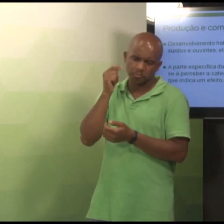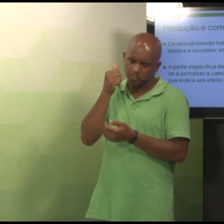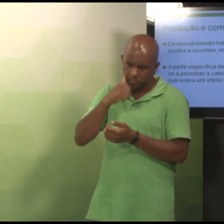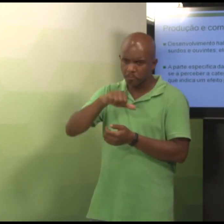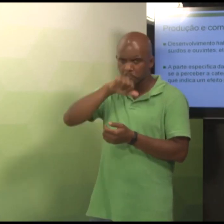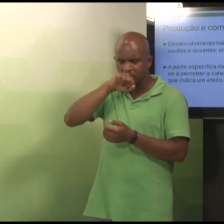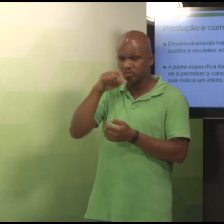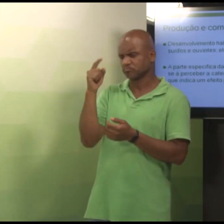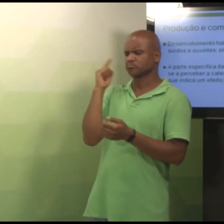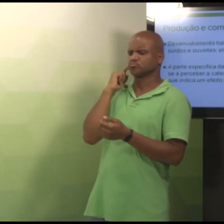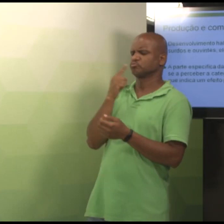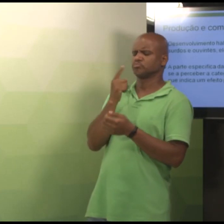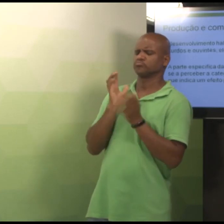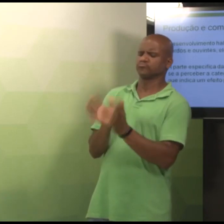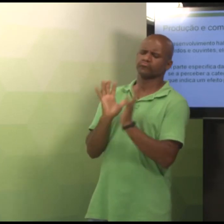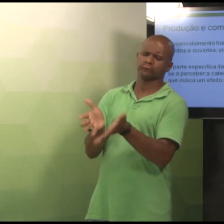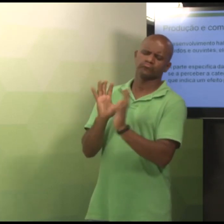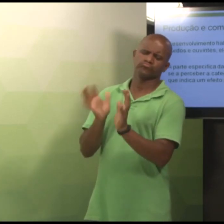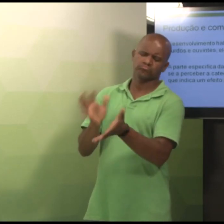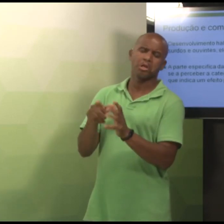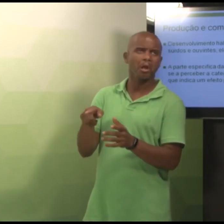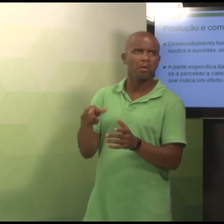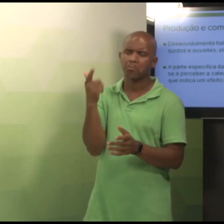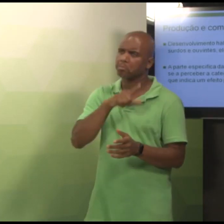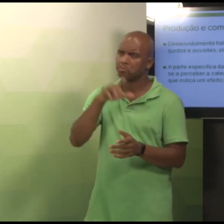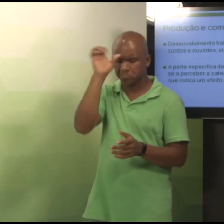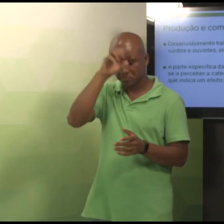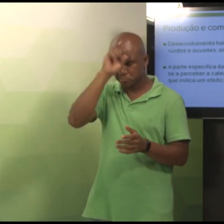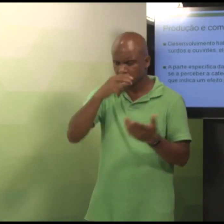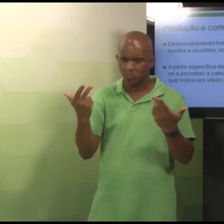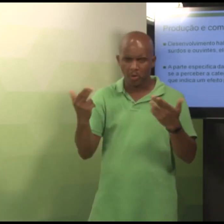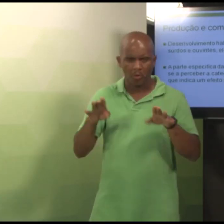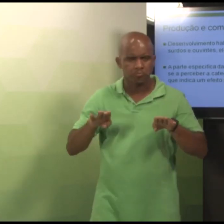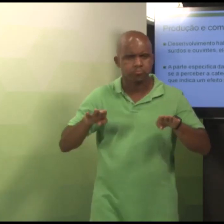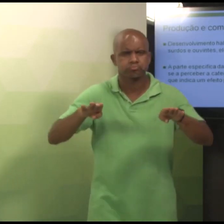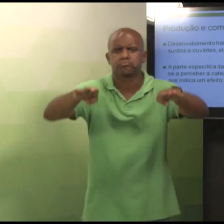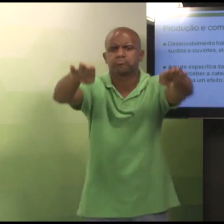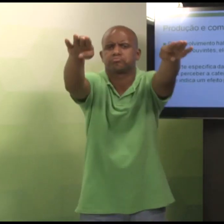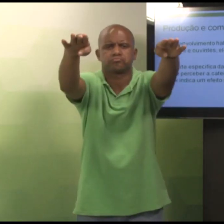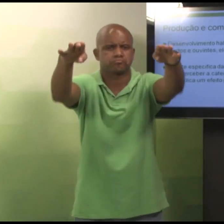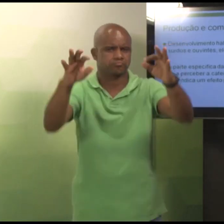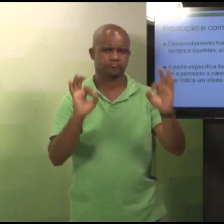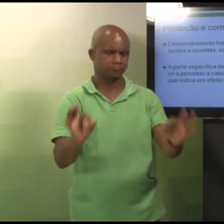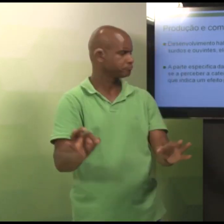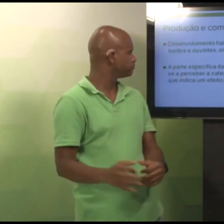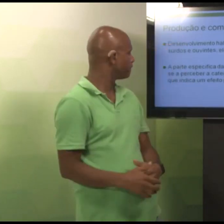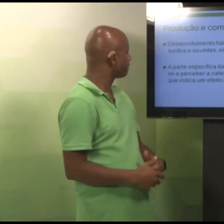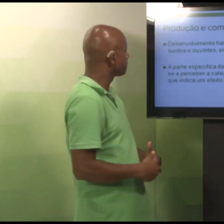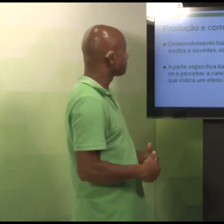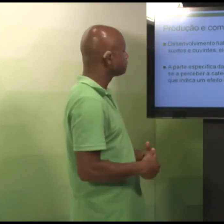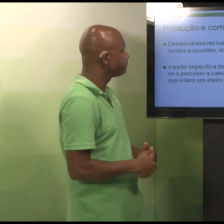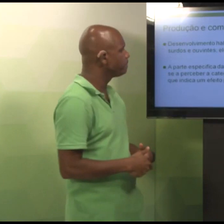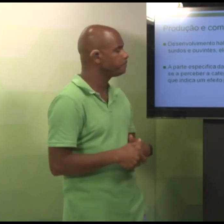ouvinte, geralmente, os pais, eles vão estimular e as crianças vão desenvolver.